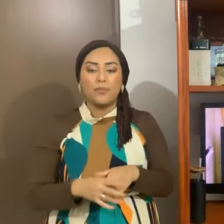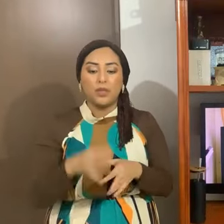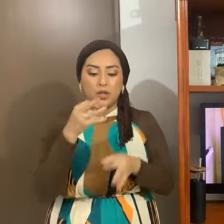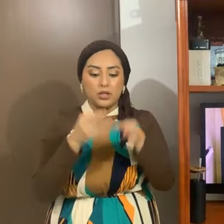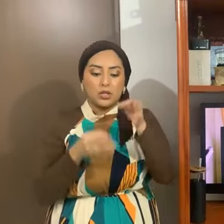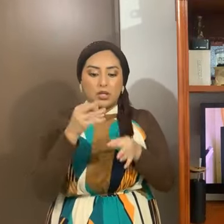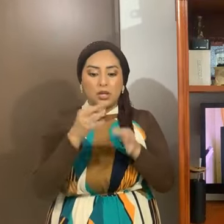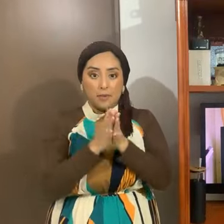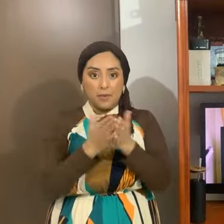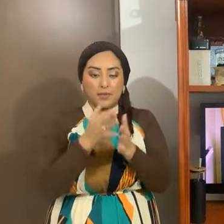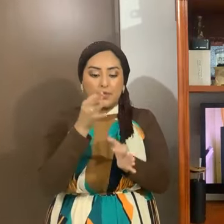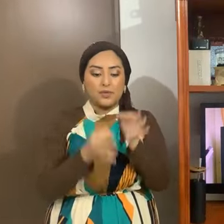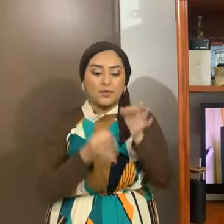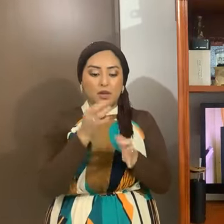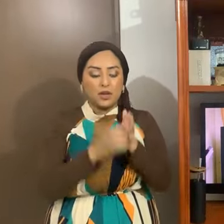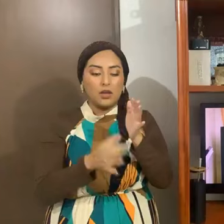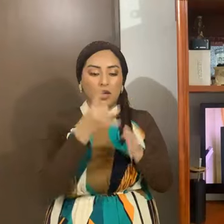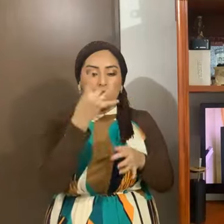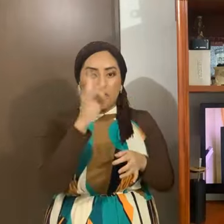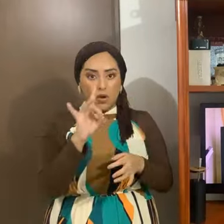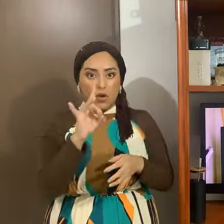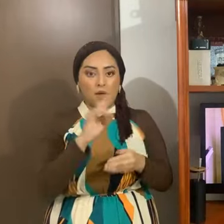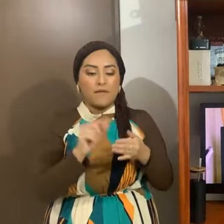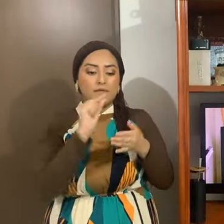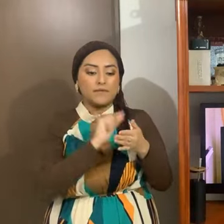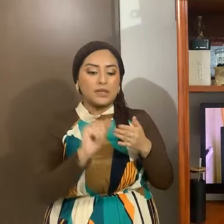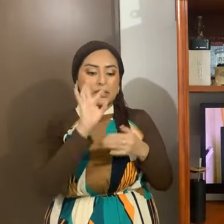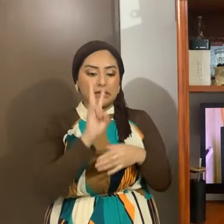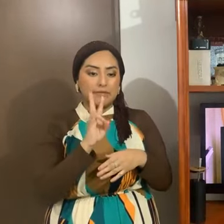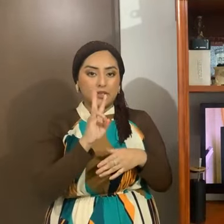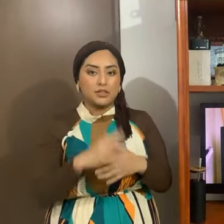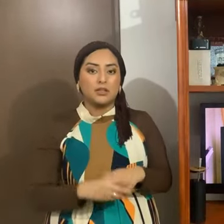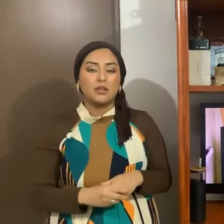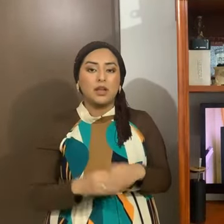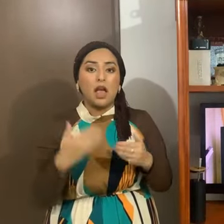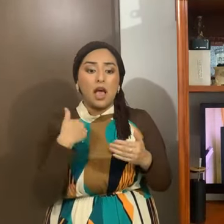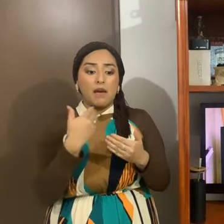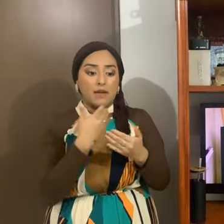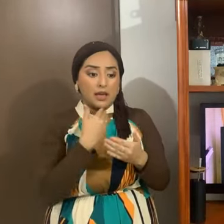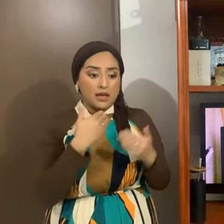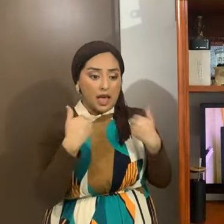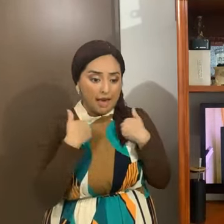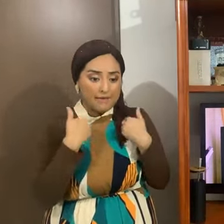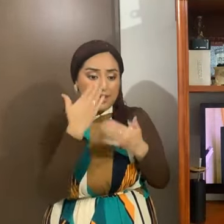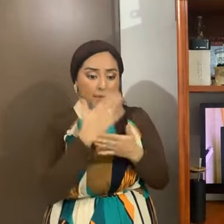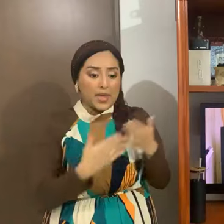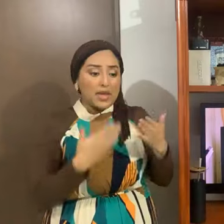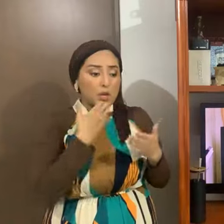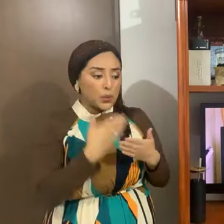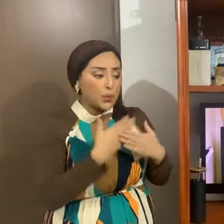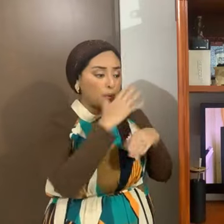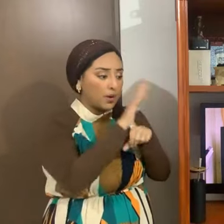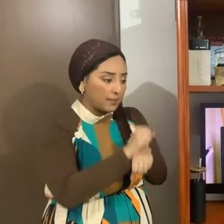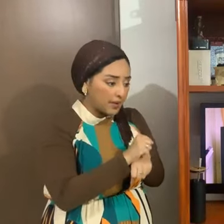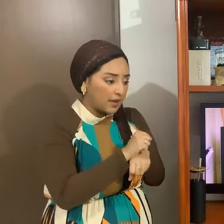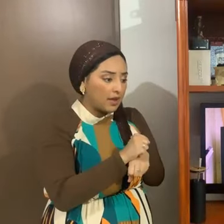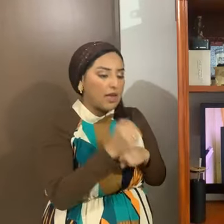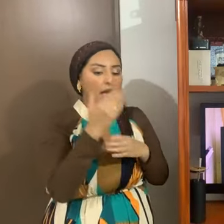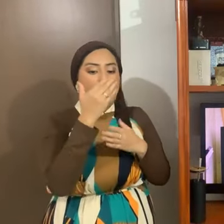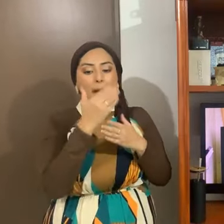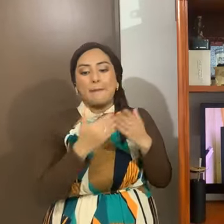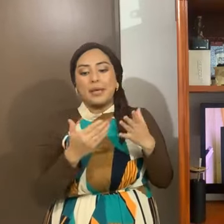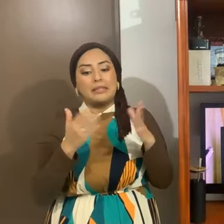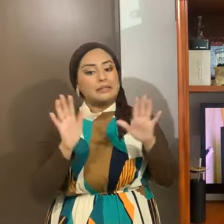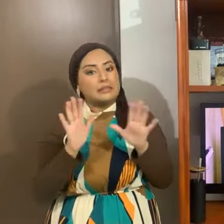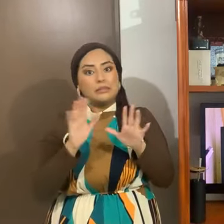Jueces 18, vamos para allá. En el verso 7, hay hábitos buenos, hay buenas costumbres, y hay